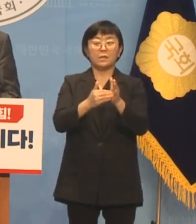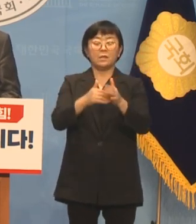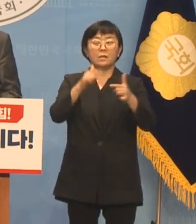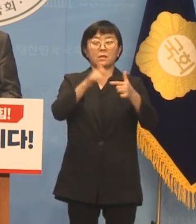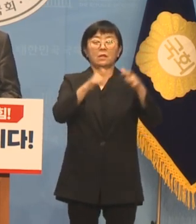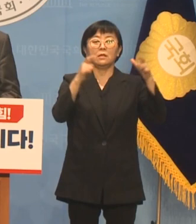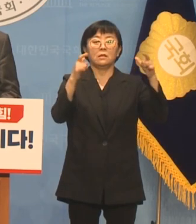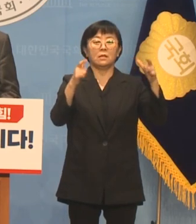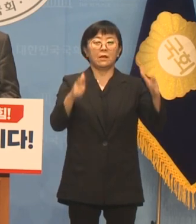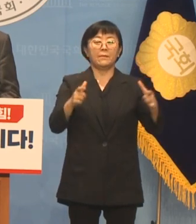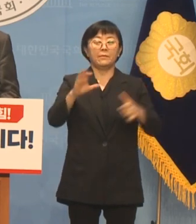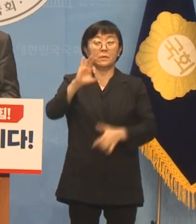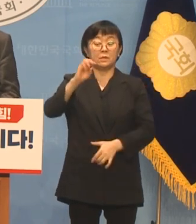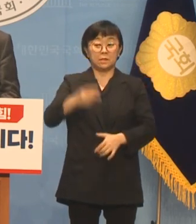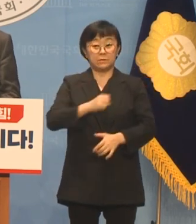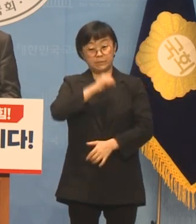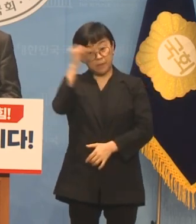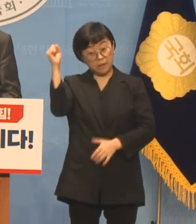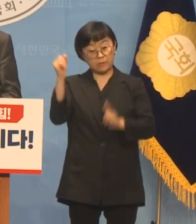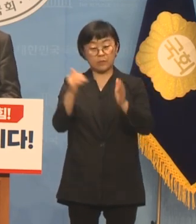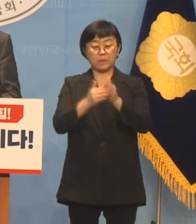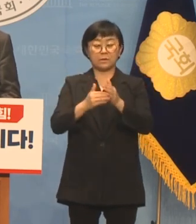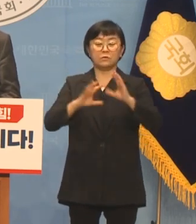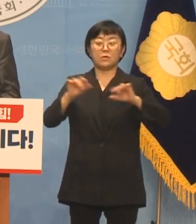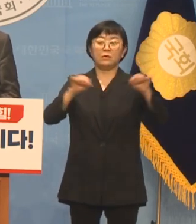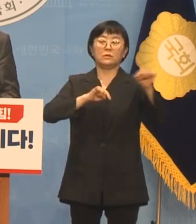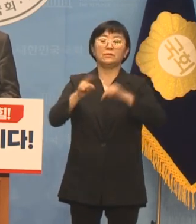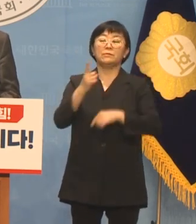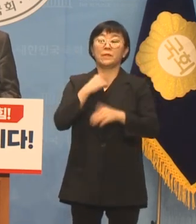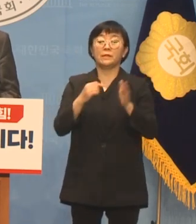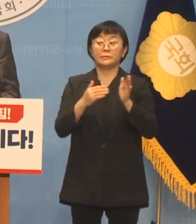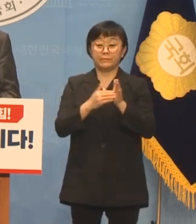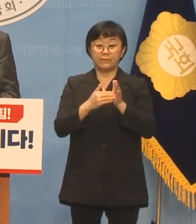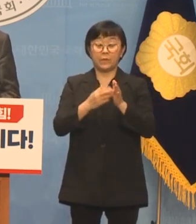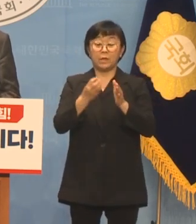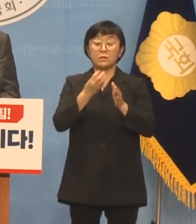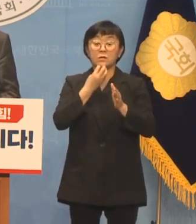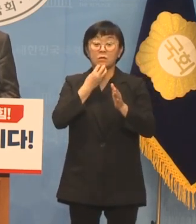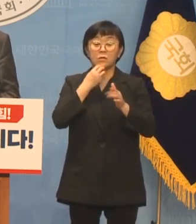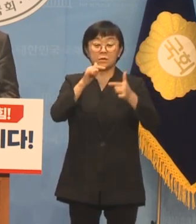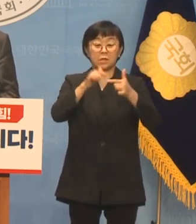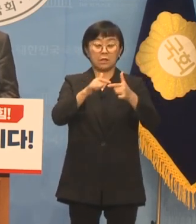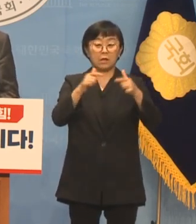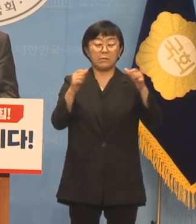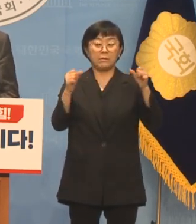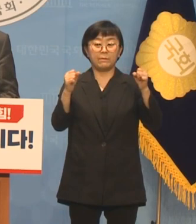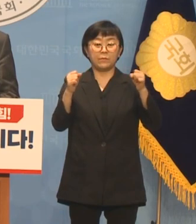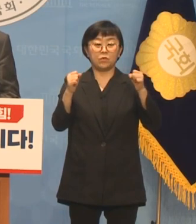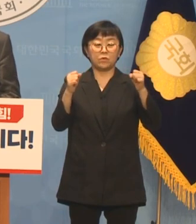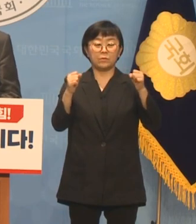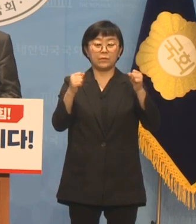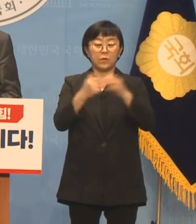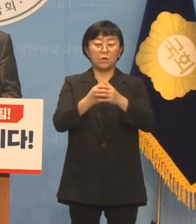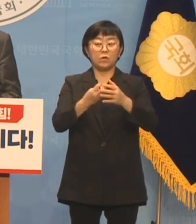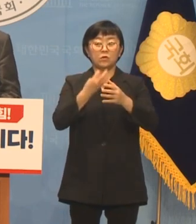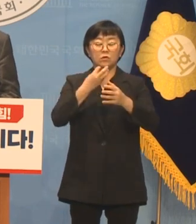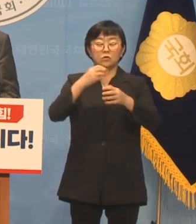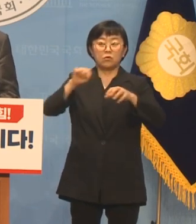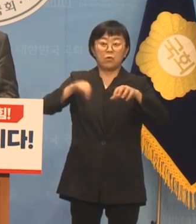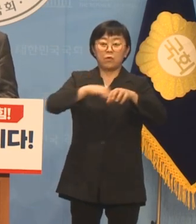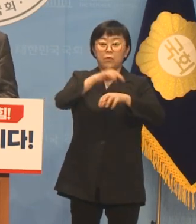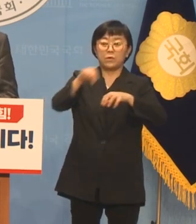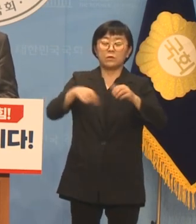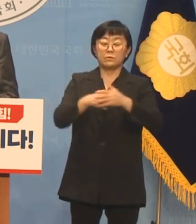을에서 다시 당선되어 의정활동을 했습니다. 서울 강남북을 아우르는 수도